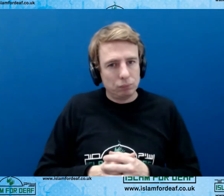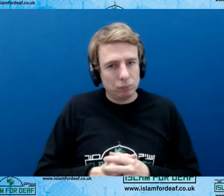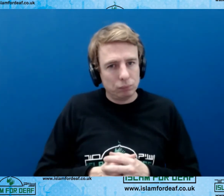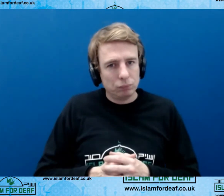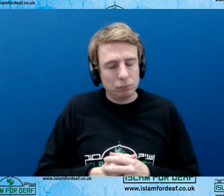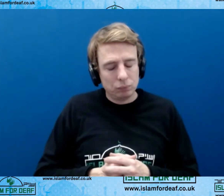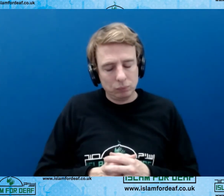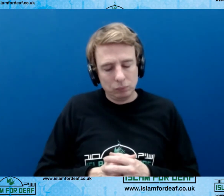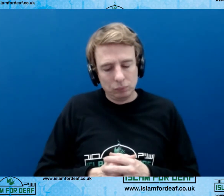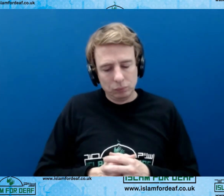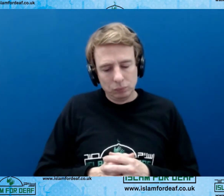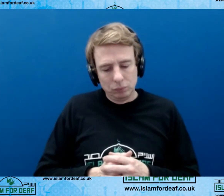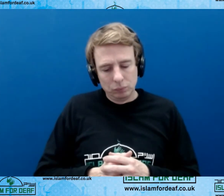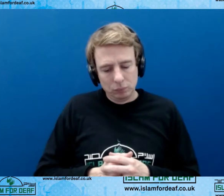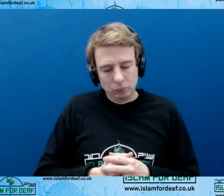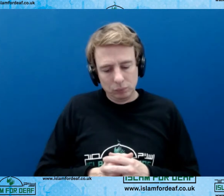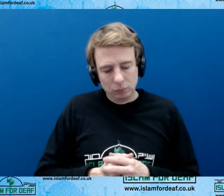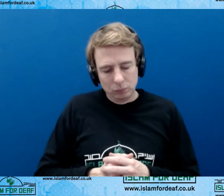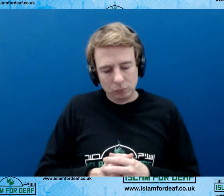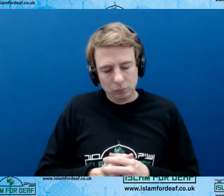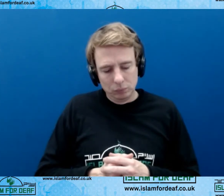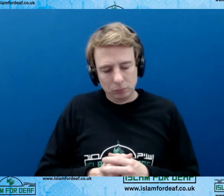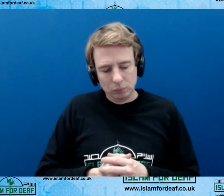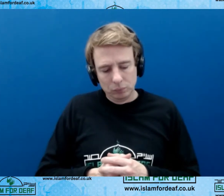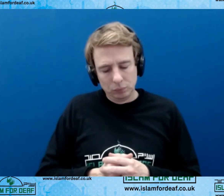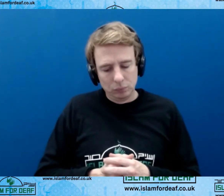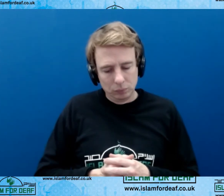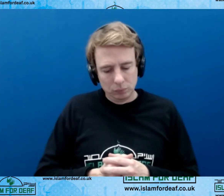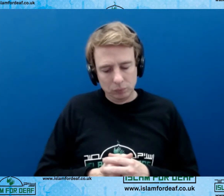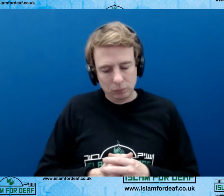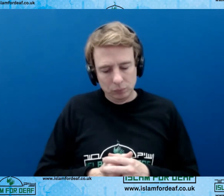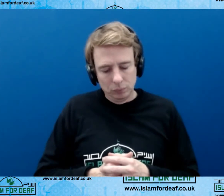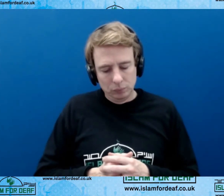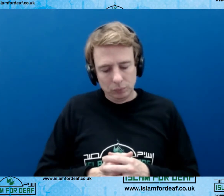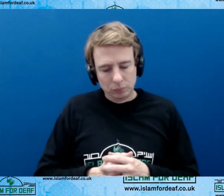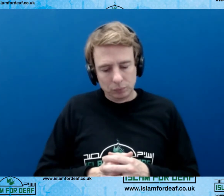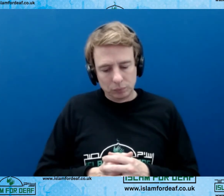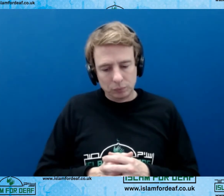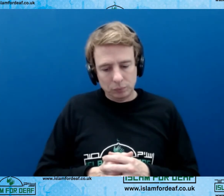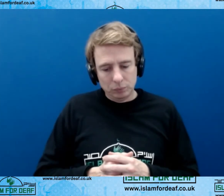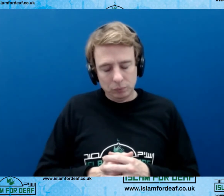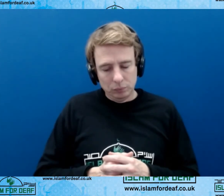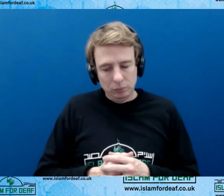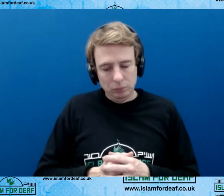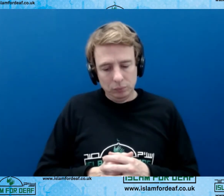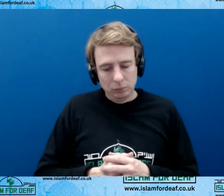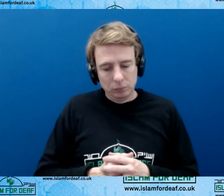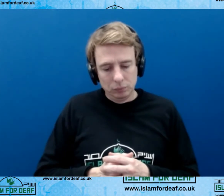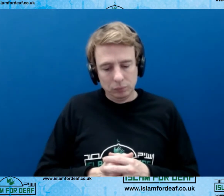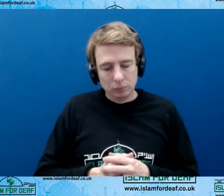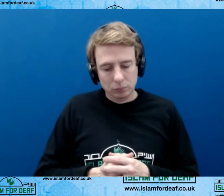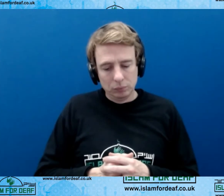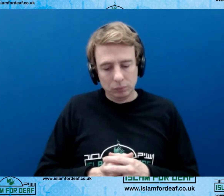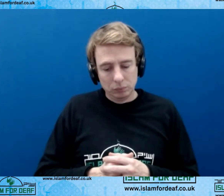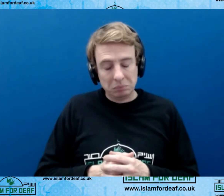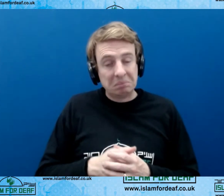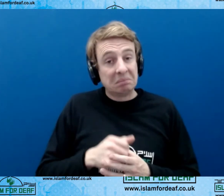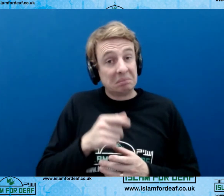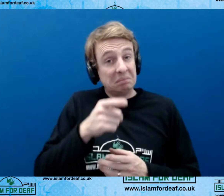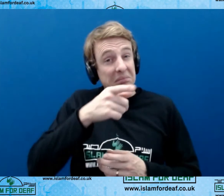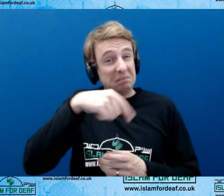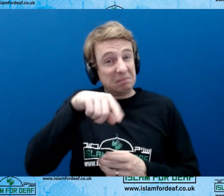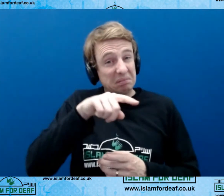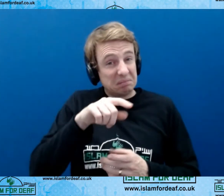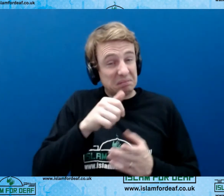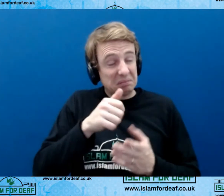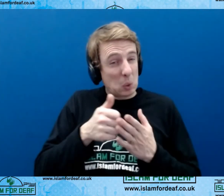صلى الله عليه وسلم ويسخر منه كثيرا. And they used to poke fun and diminish and demean the Prophet and